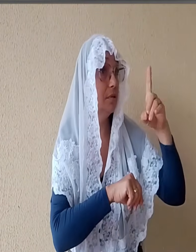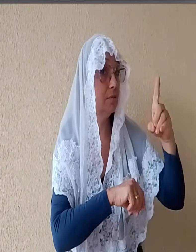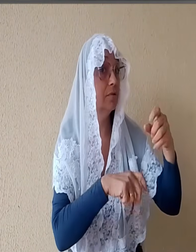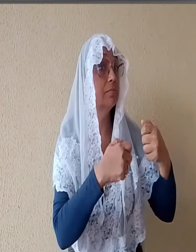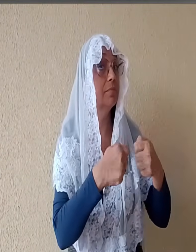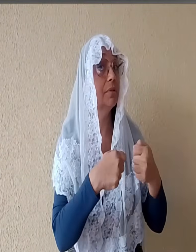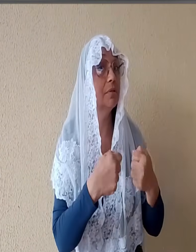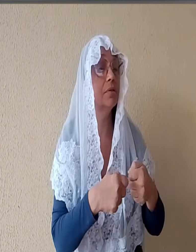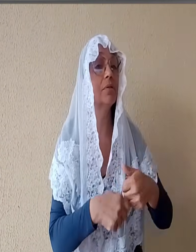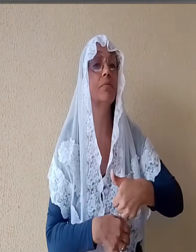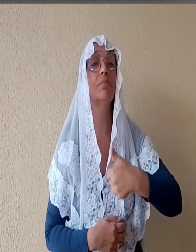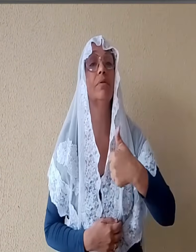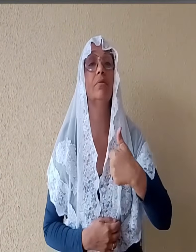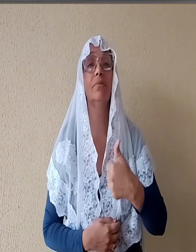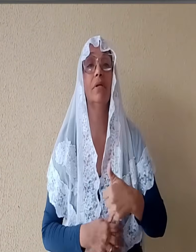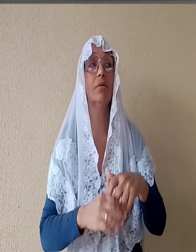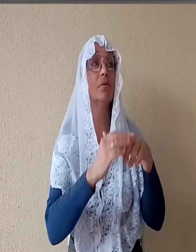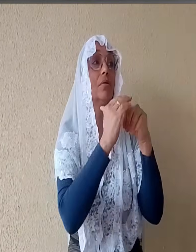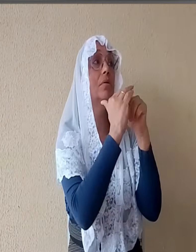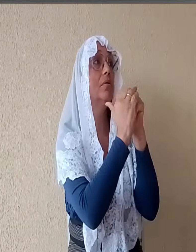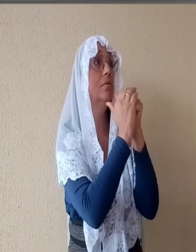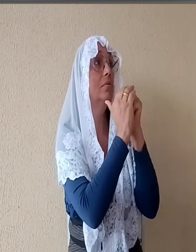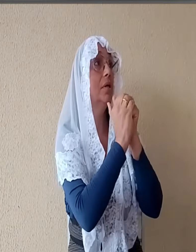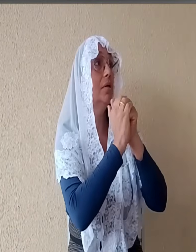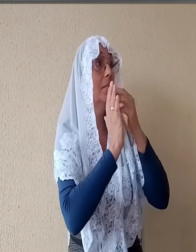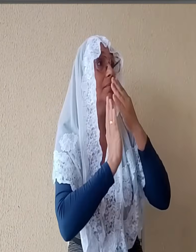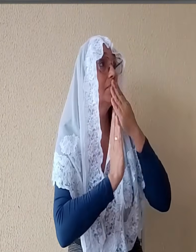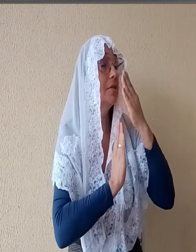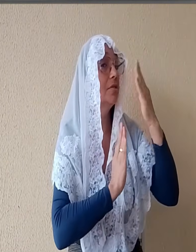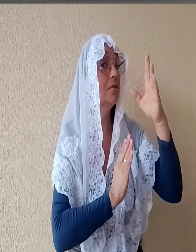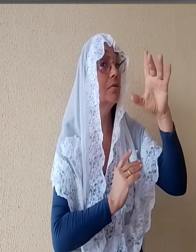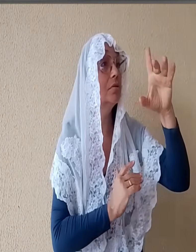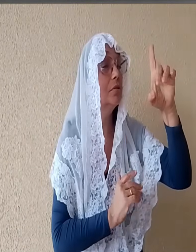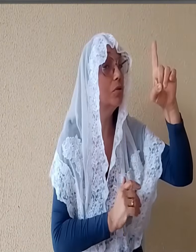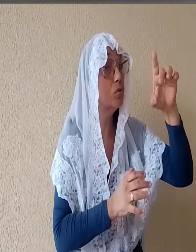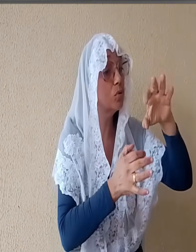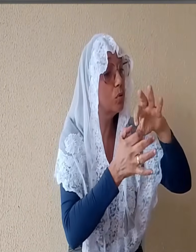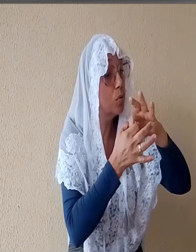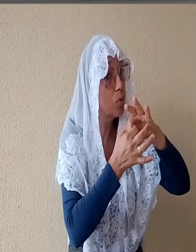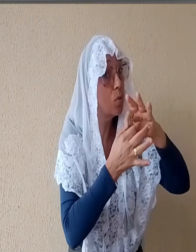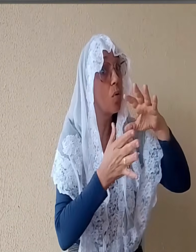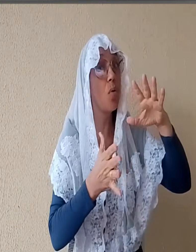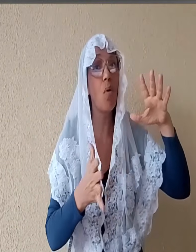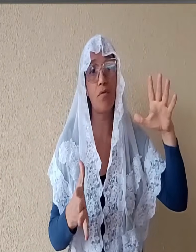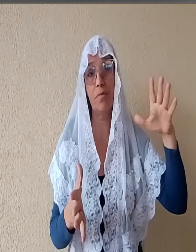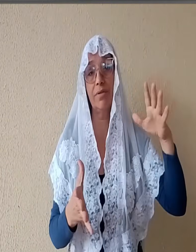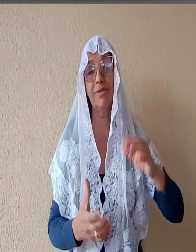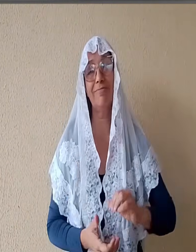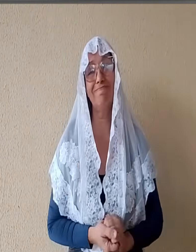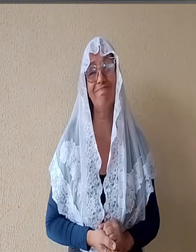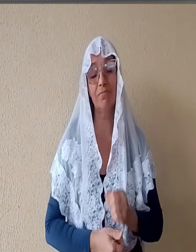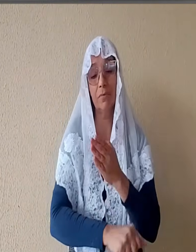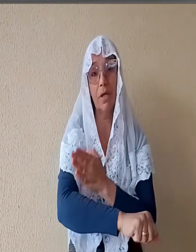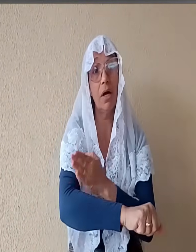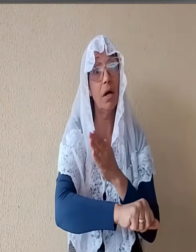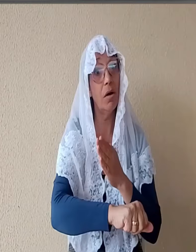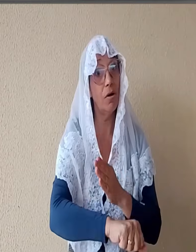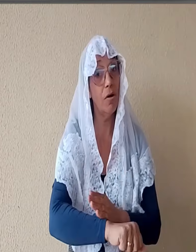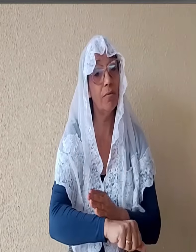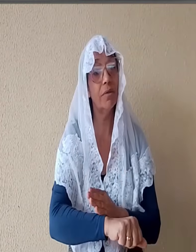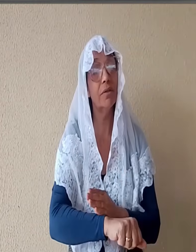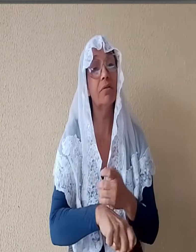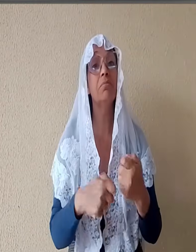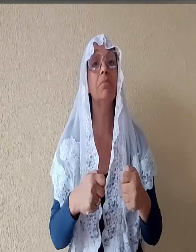ela tem que ser igual antigamente. Você pode ter certeza, irmão. O Senhor revelou para o teu servo. Quando